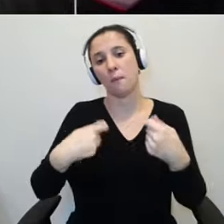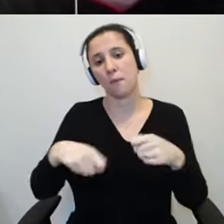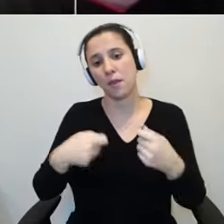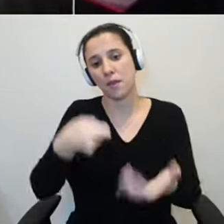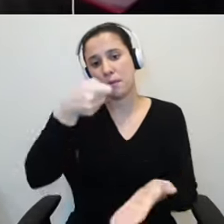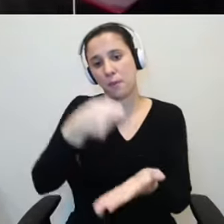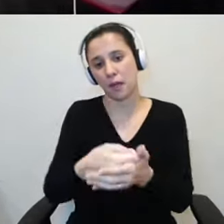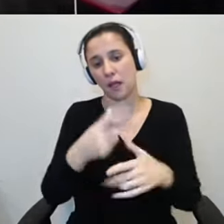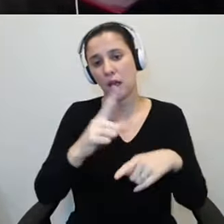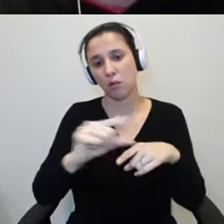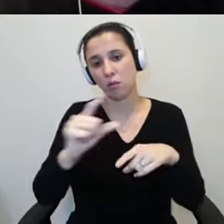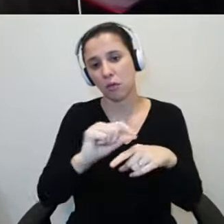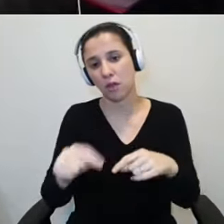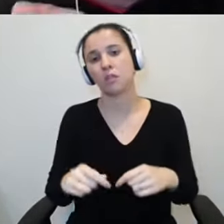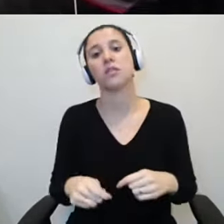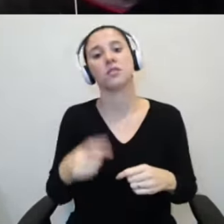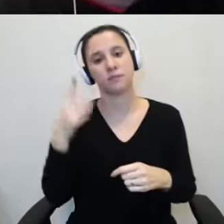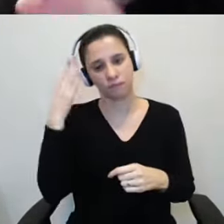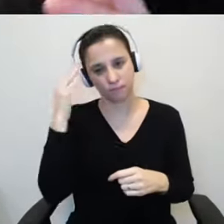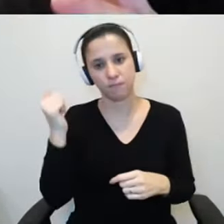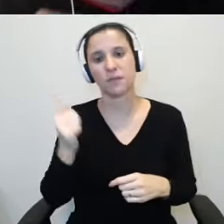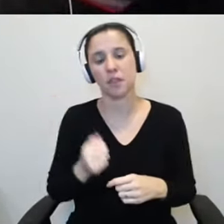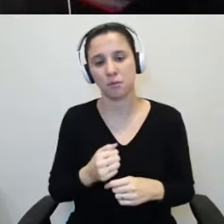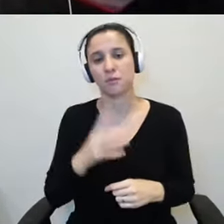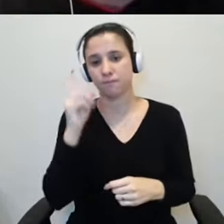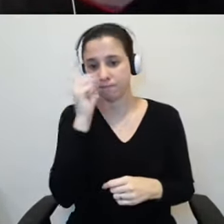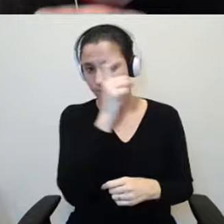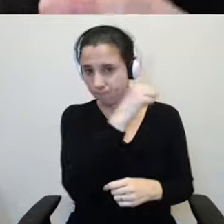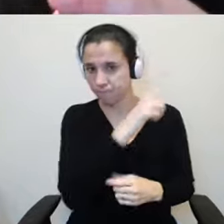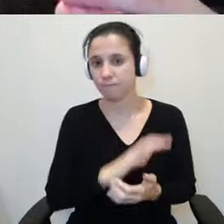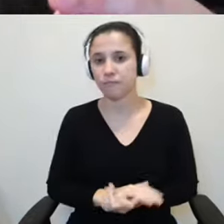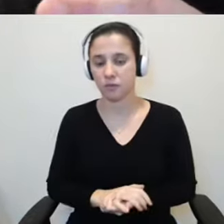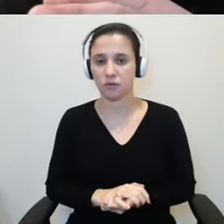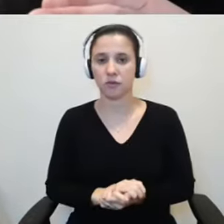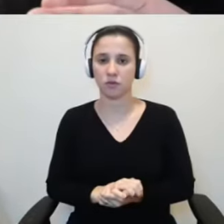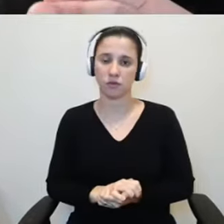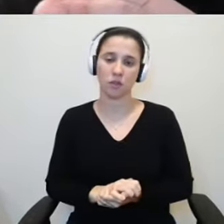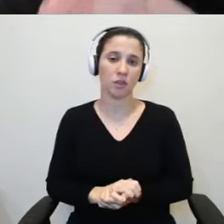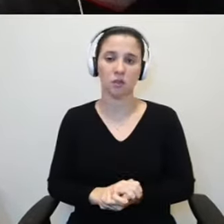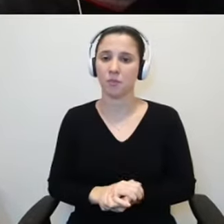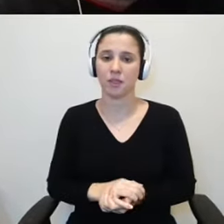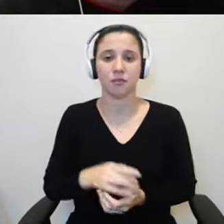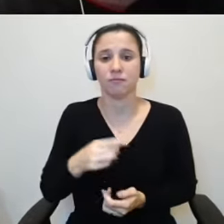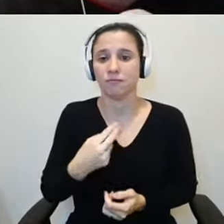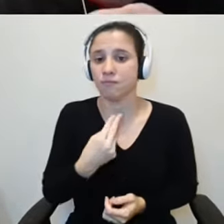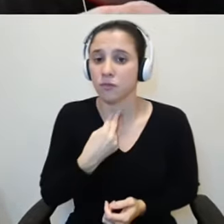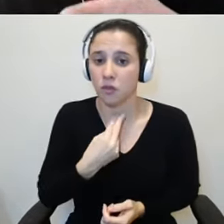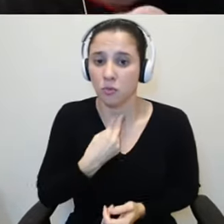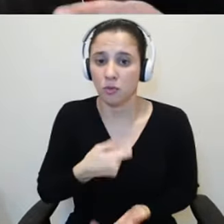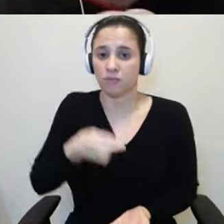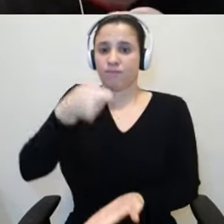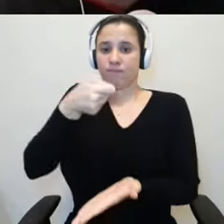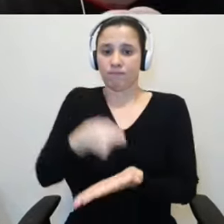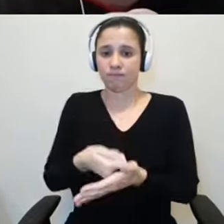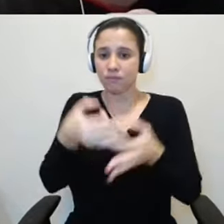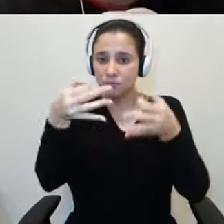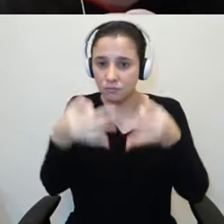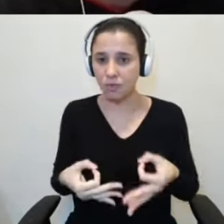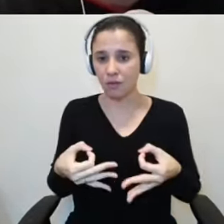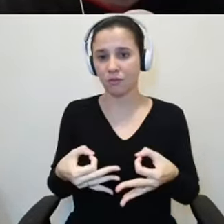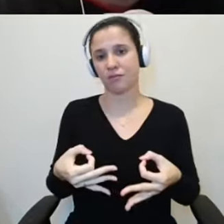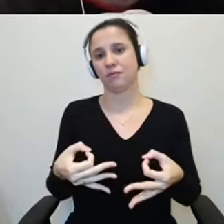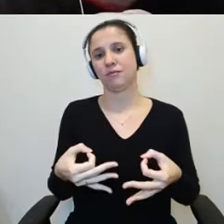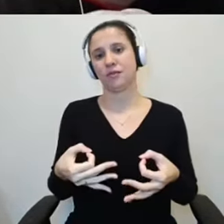A gente entende isso daí. Então não dá para a gente garantir e, vamos dizer assim, definir que nós não teremos